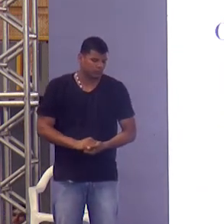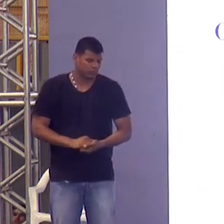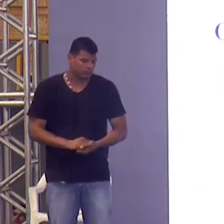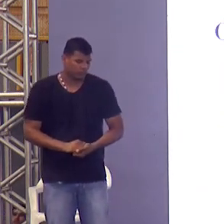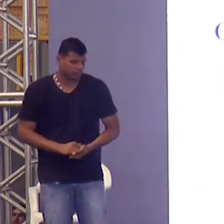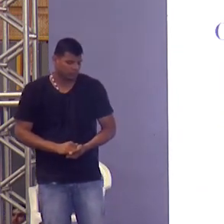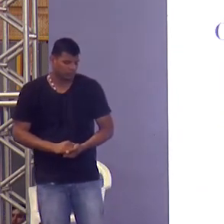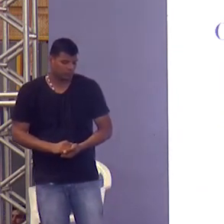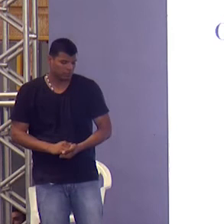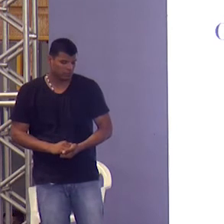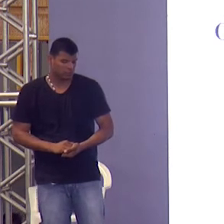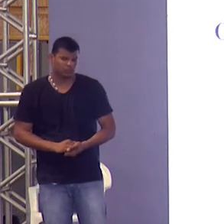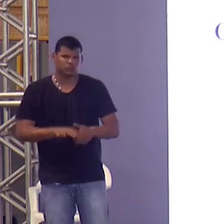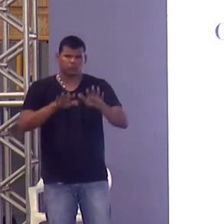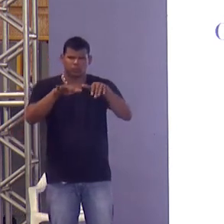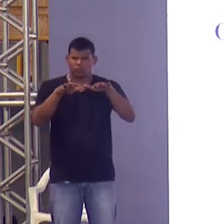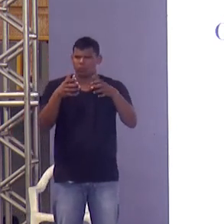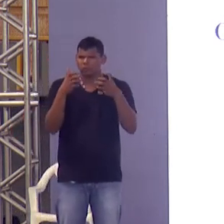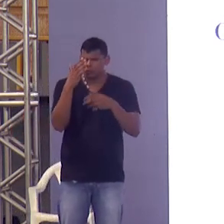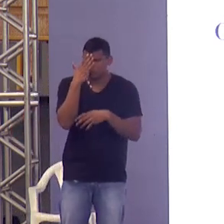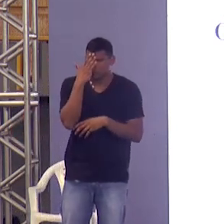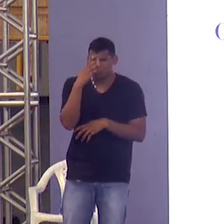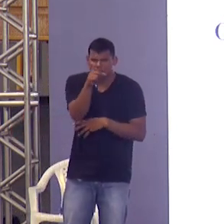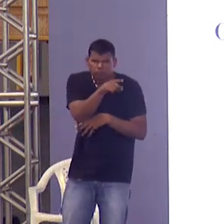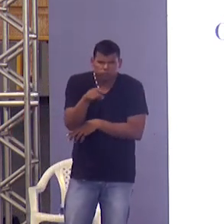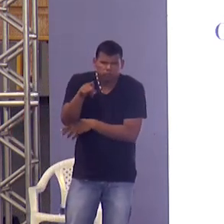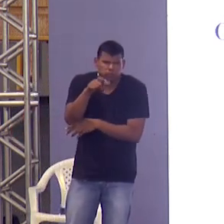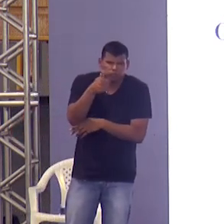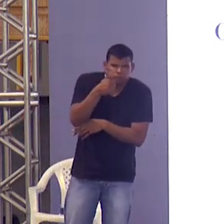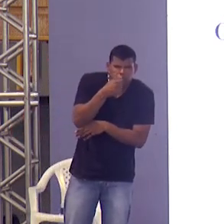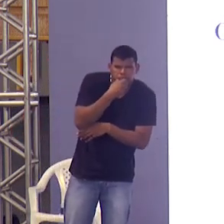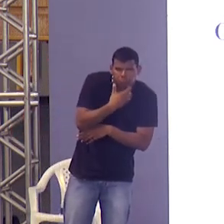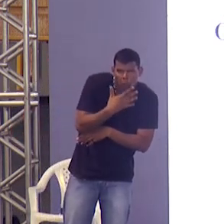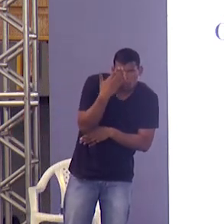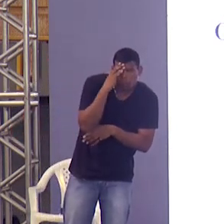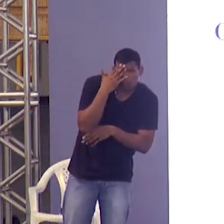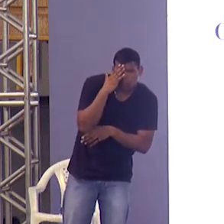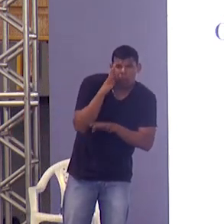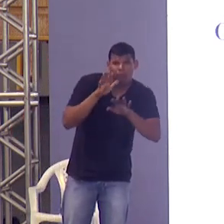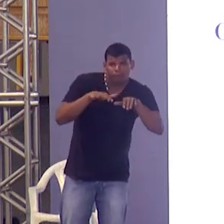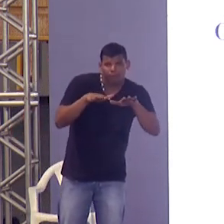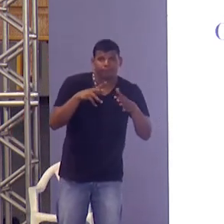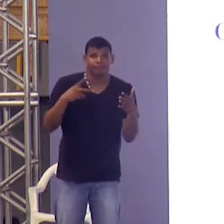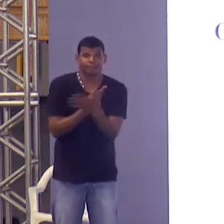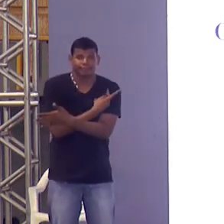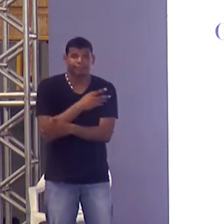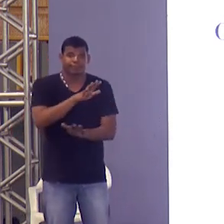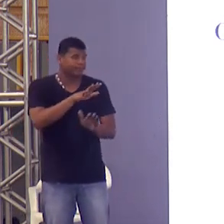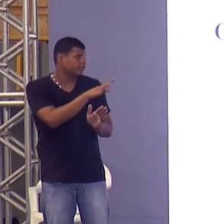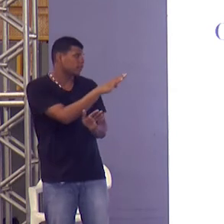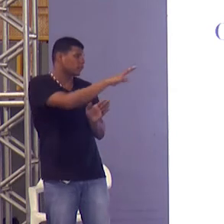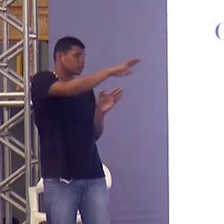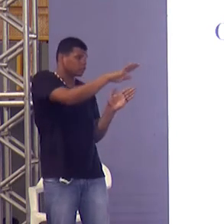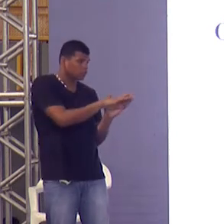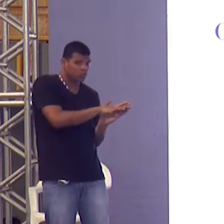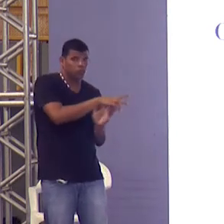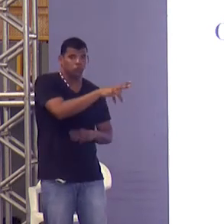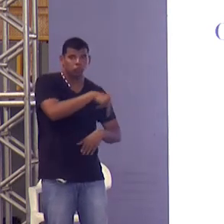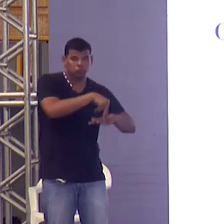Beleza? Deu para entender, pessoal? Acabou de chegar aqui o